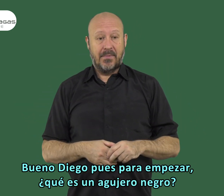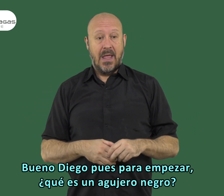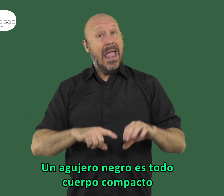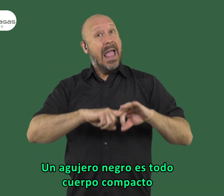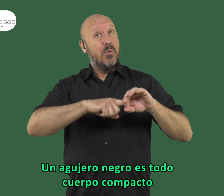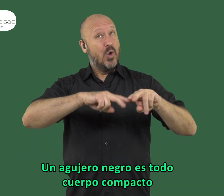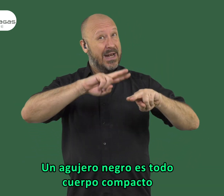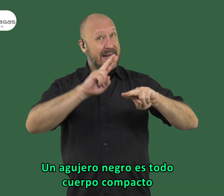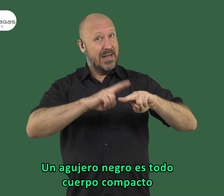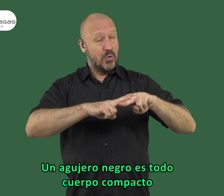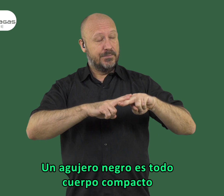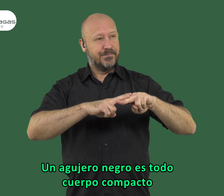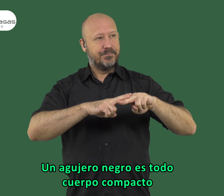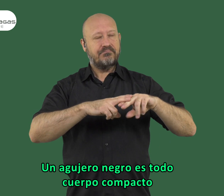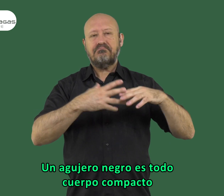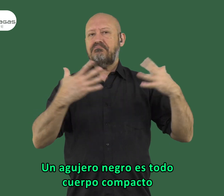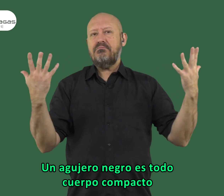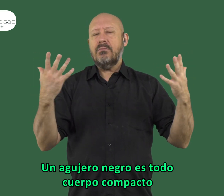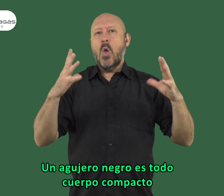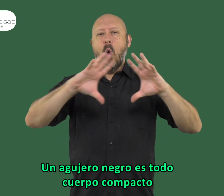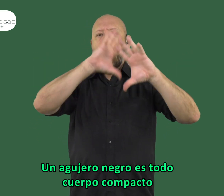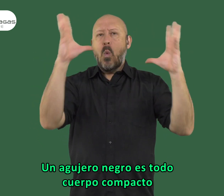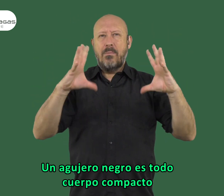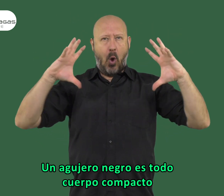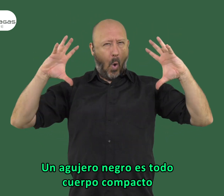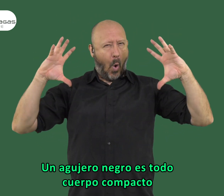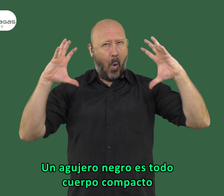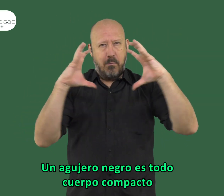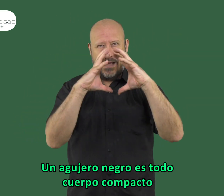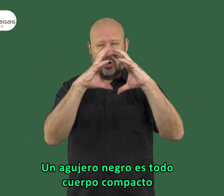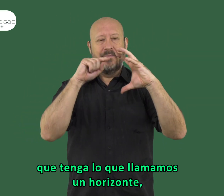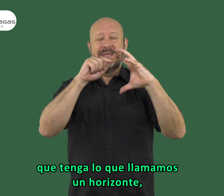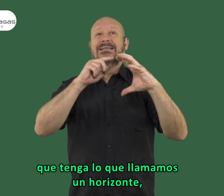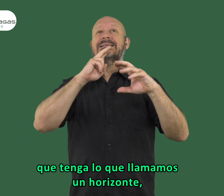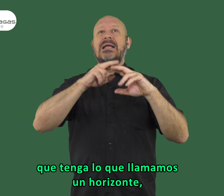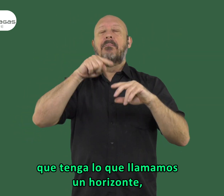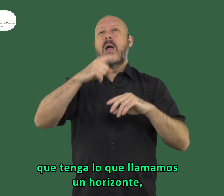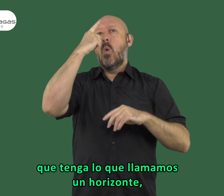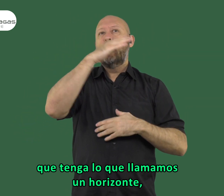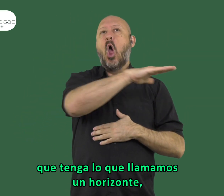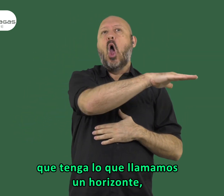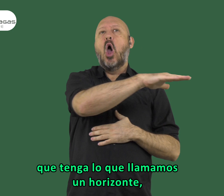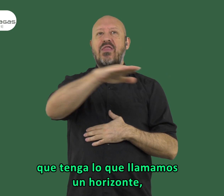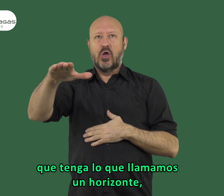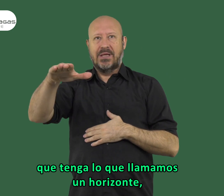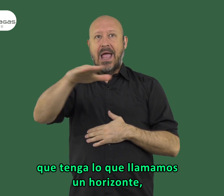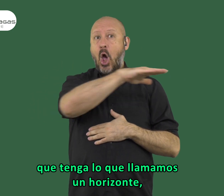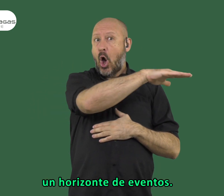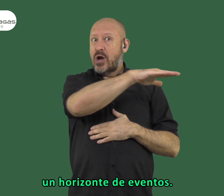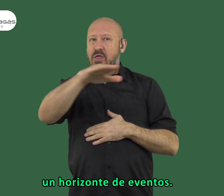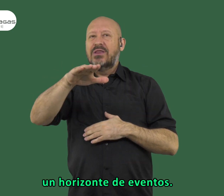negro? Un agujero negro es todo cuerpo compacto que tenga lo que llamamos un